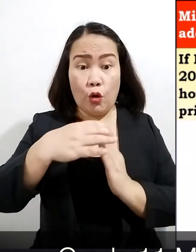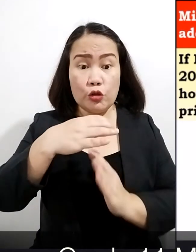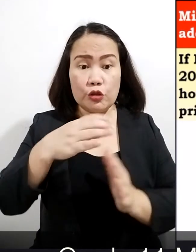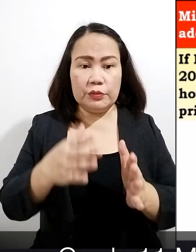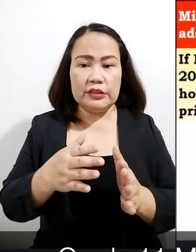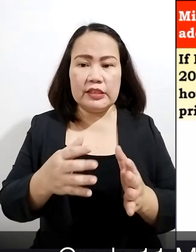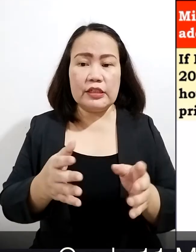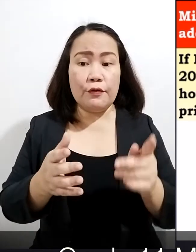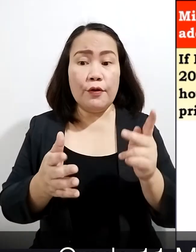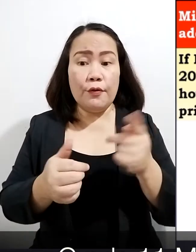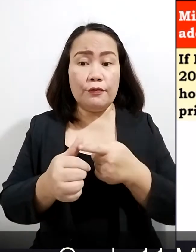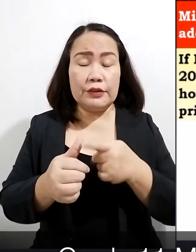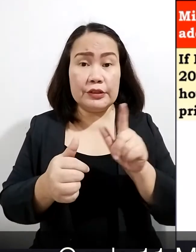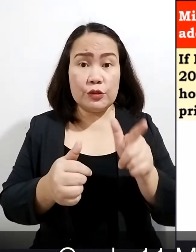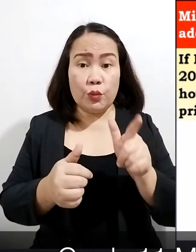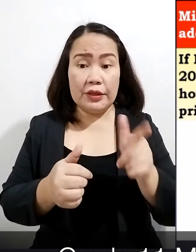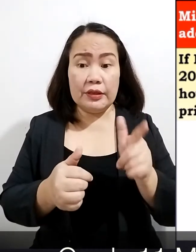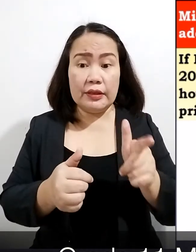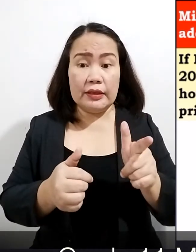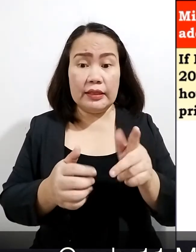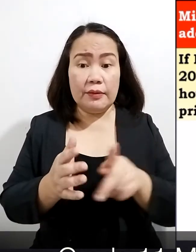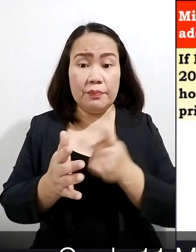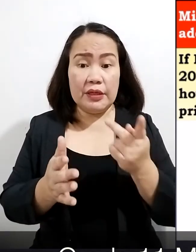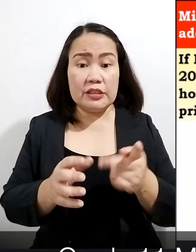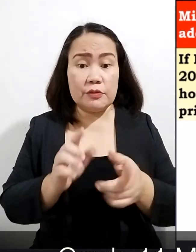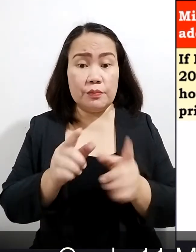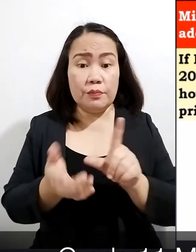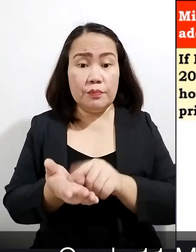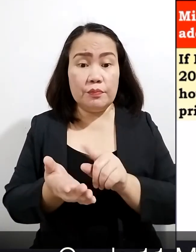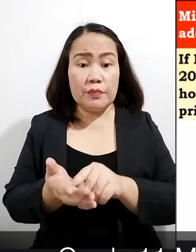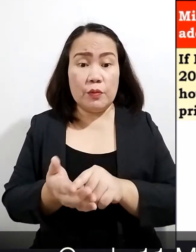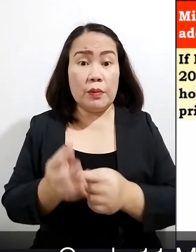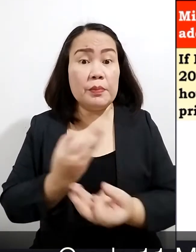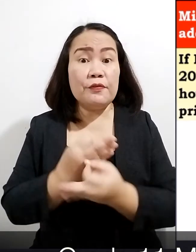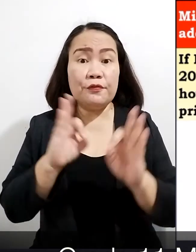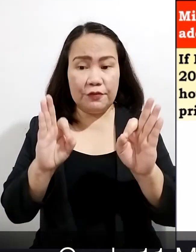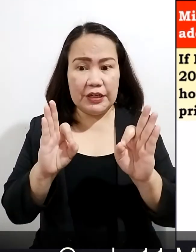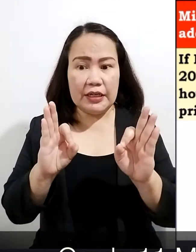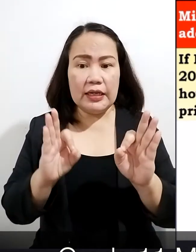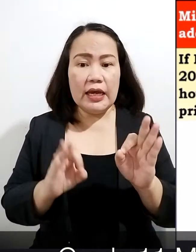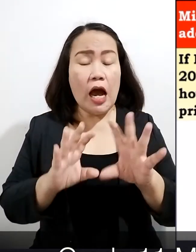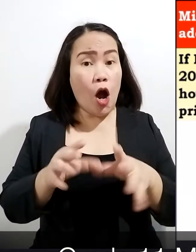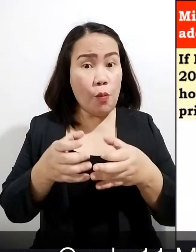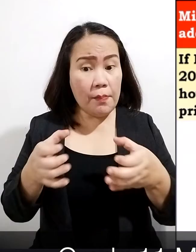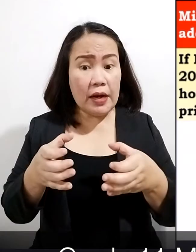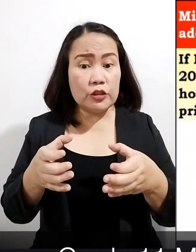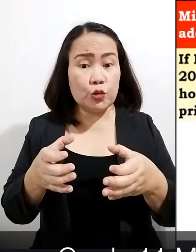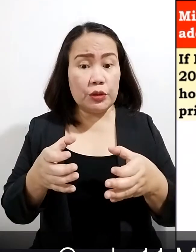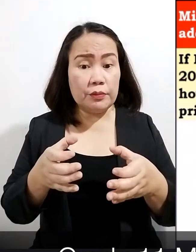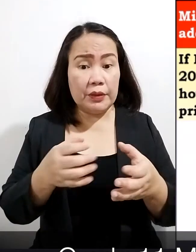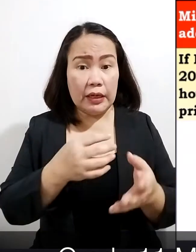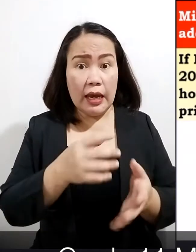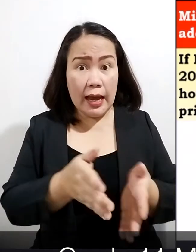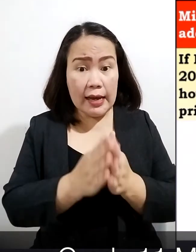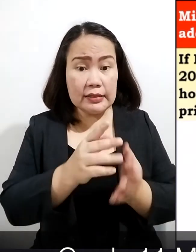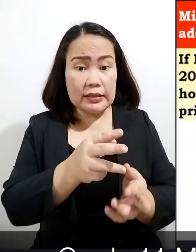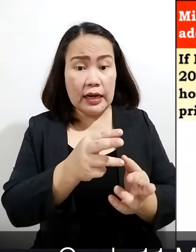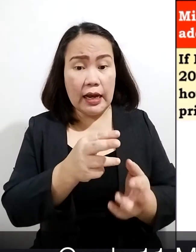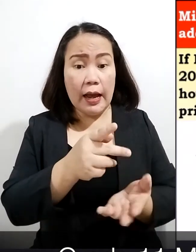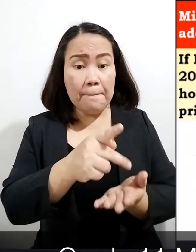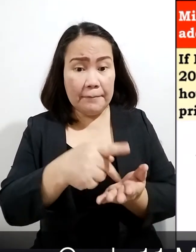will be free of charge, how much will he charge to a loyal customer who printed 70 pages of